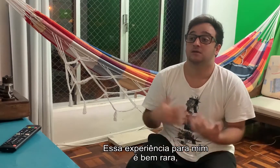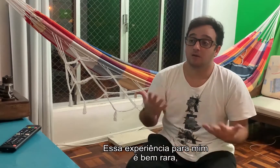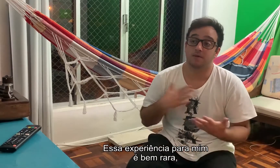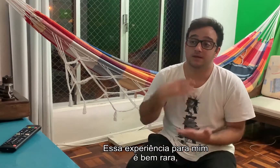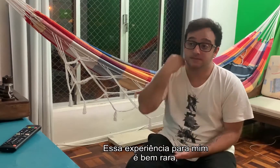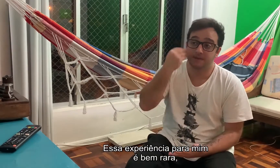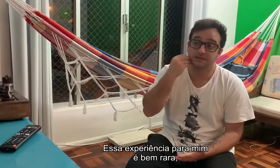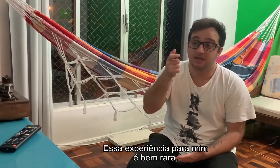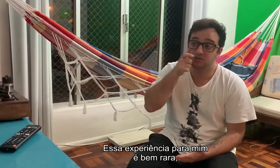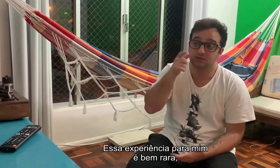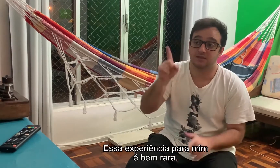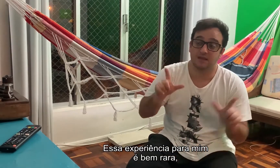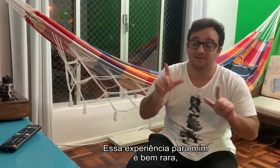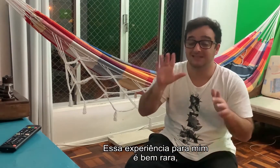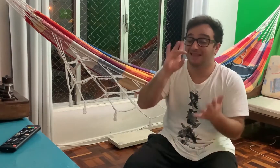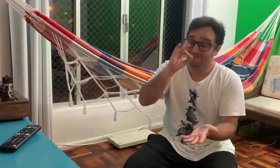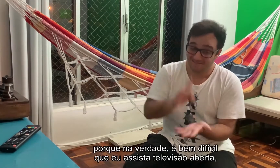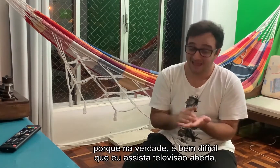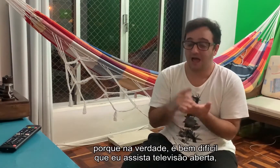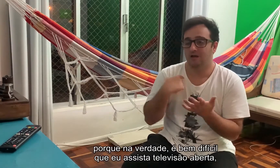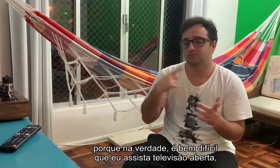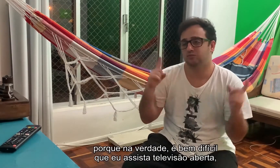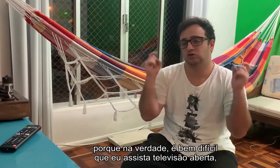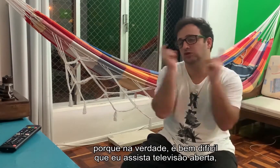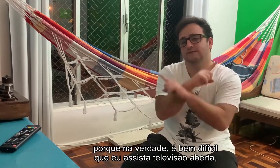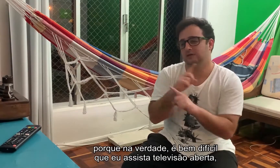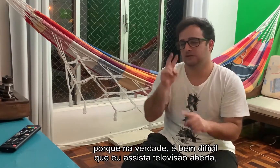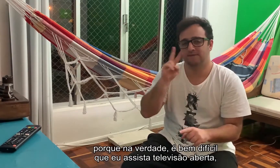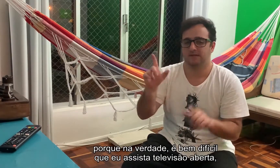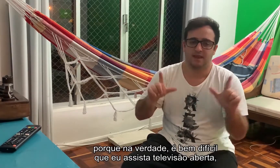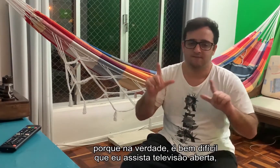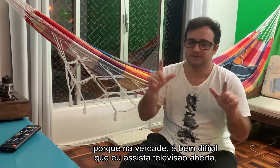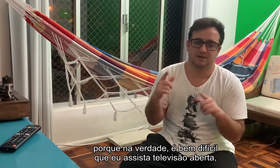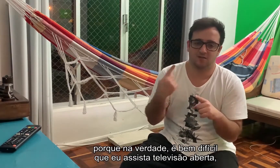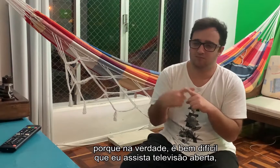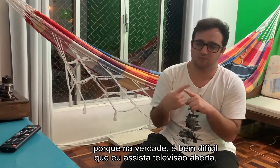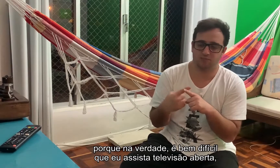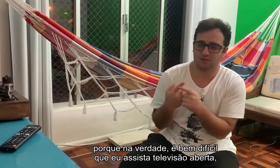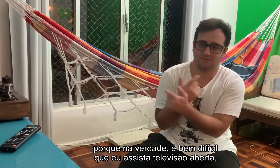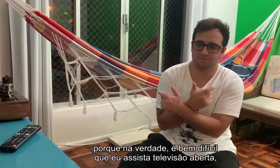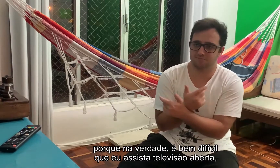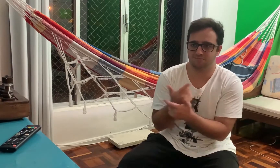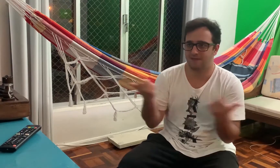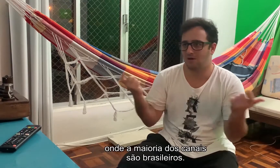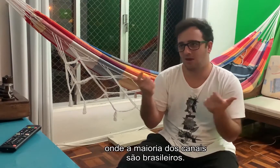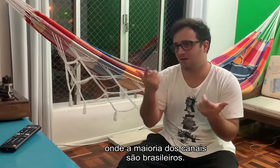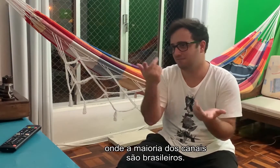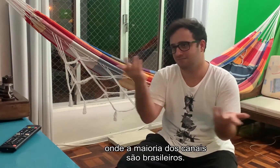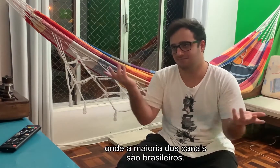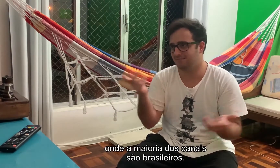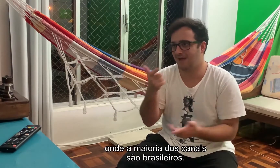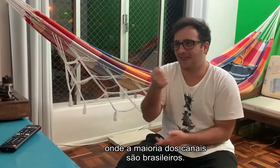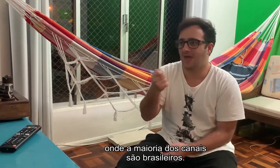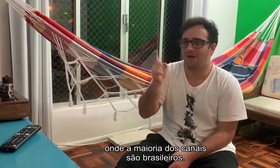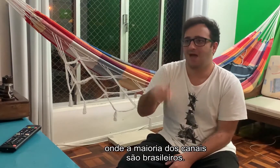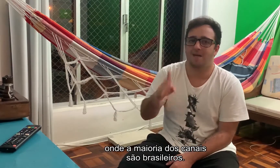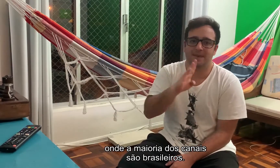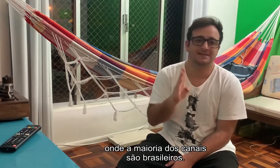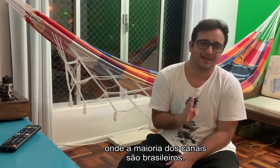e essa experiência para mim é bem Rara porque na verdade é bem difícil que eu assisto a televisão aberta onde a maioria dos canais